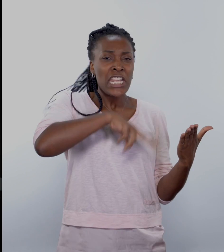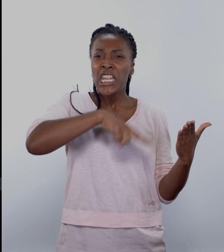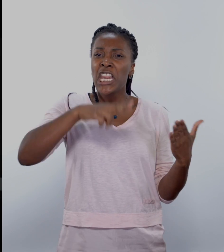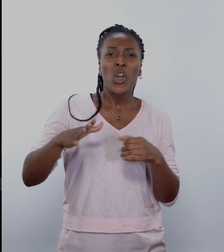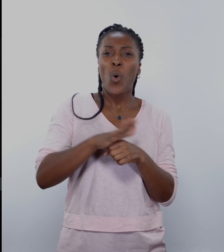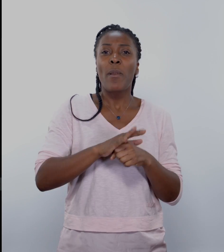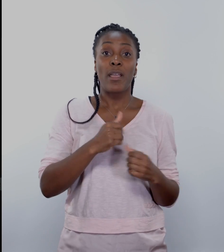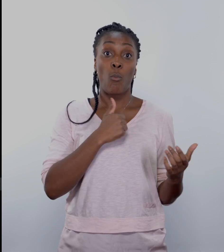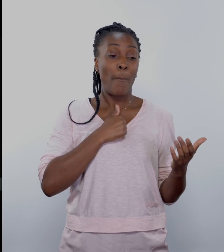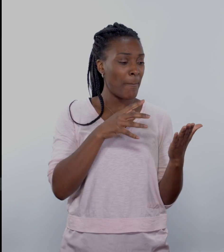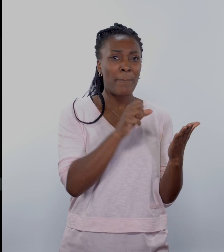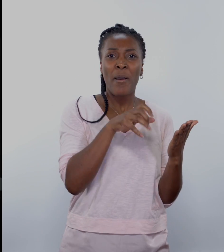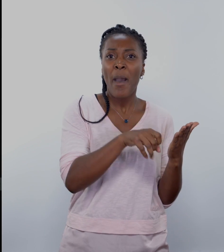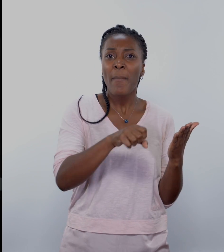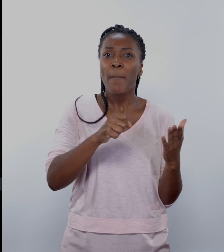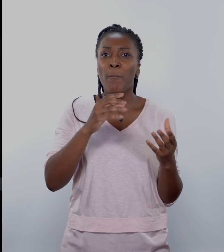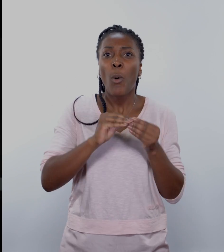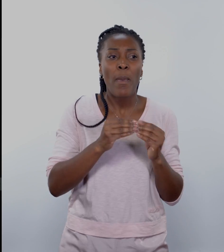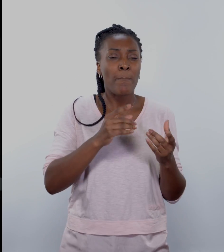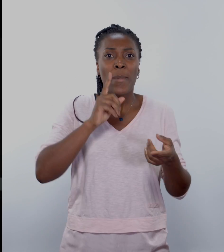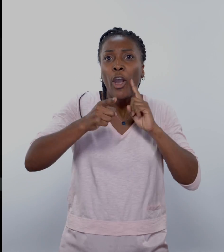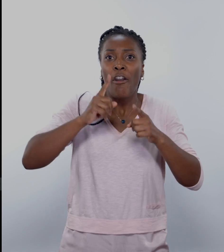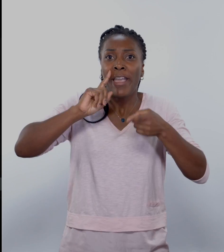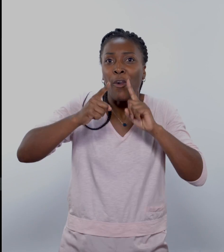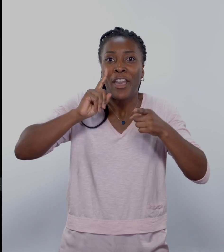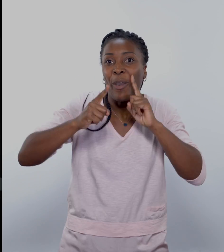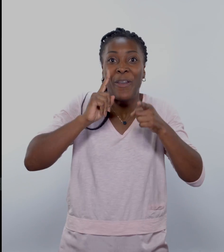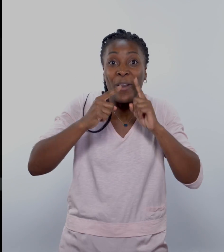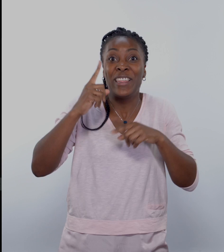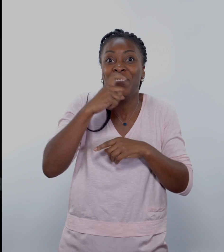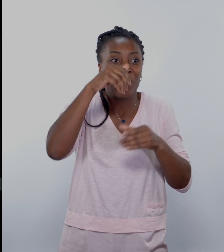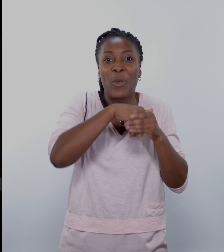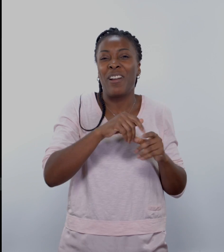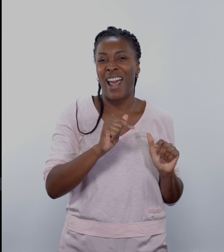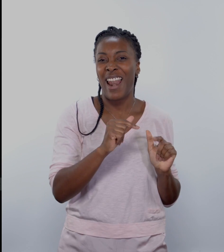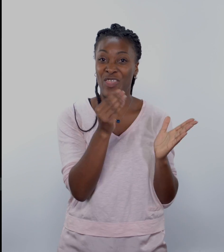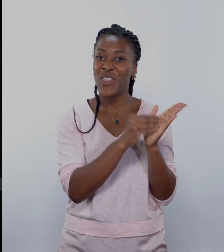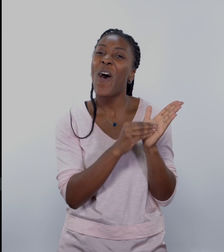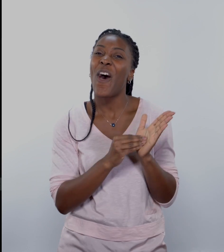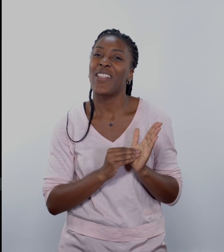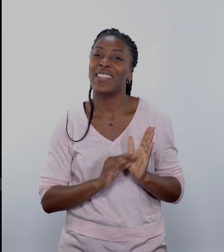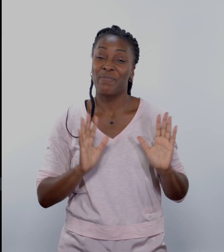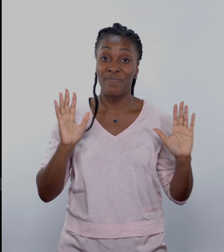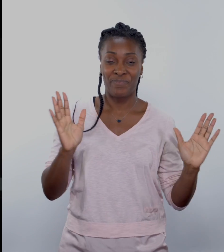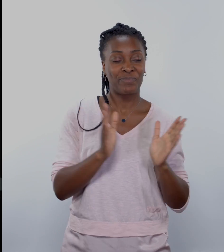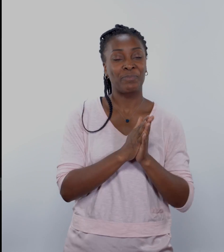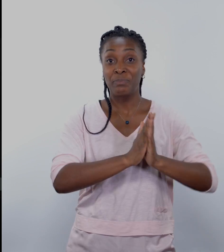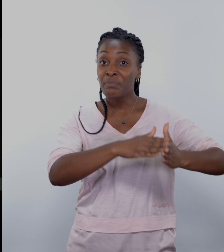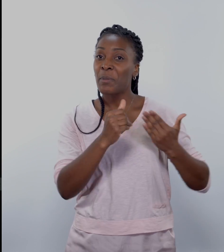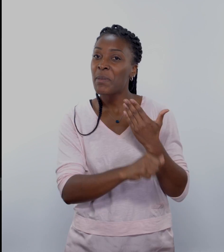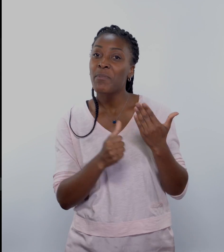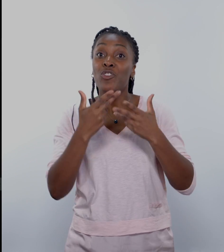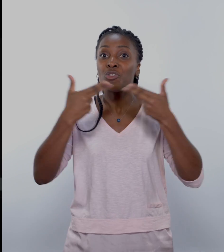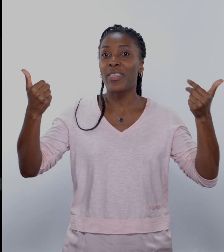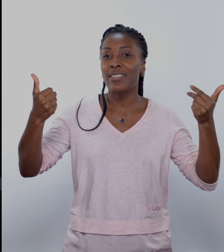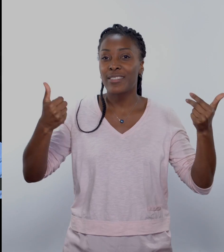et je vais détecter toutes les fautes, lire toutes les fautes, toutes les contradictions, toutes les difficultés qui sont dans la Bible. J'ai commencé avec le